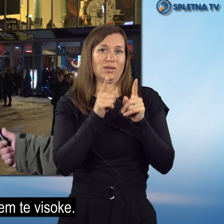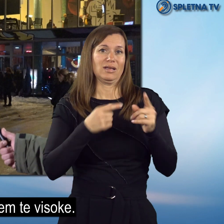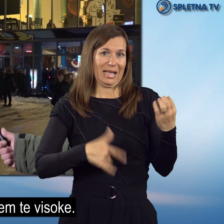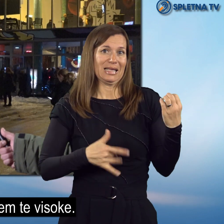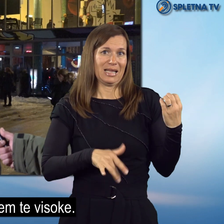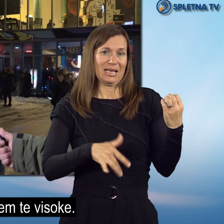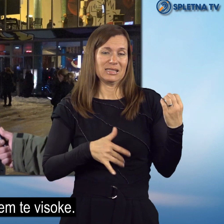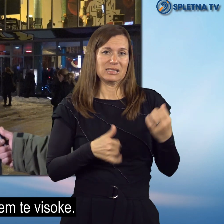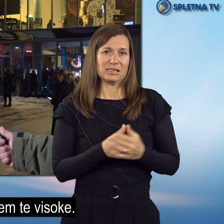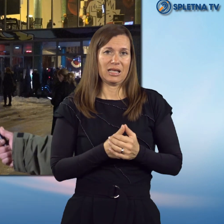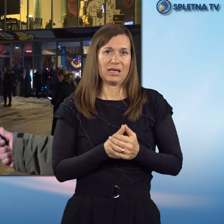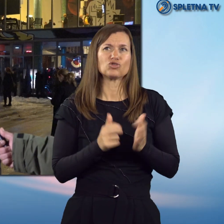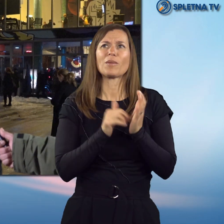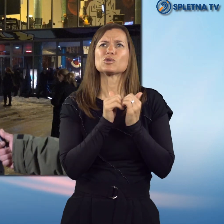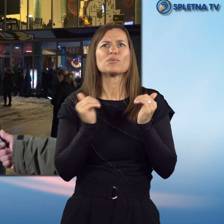visoke.